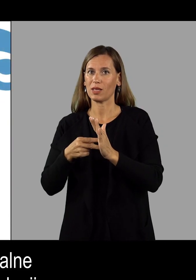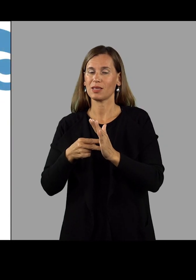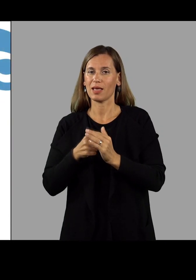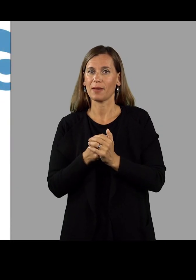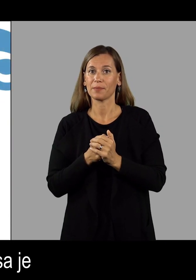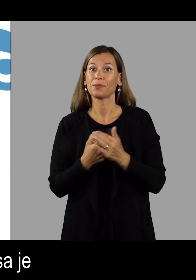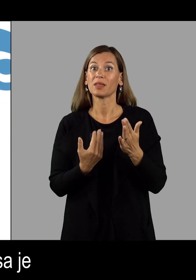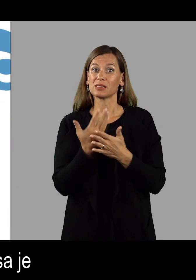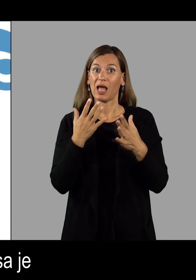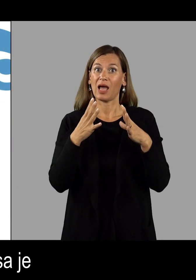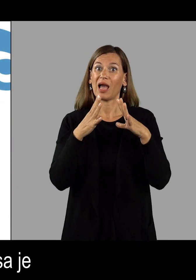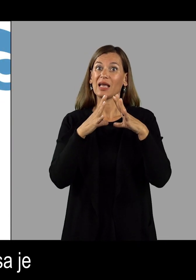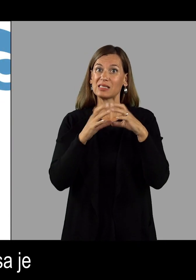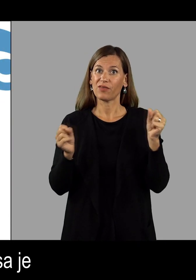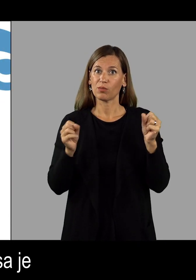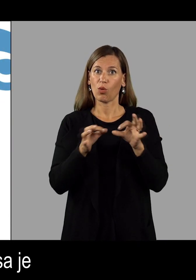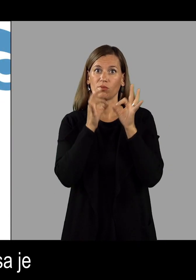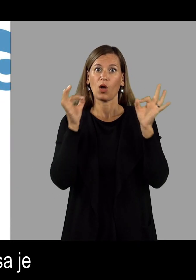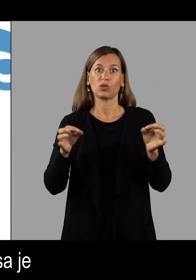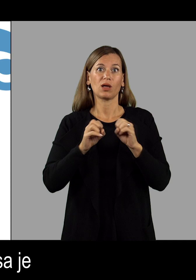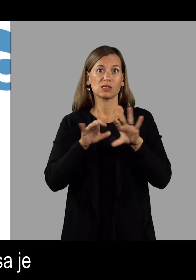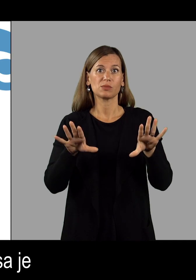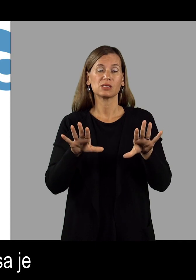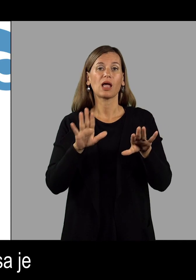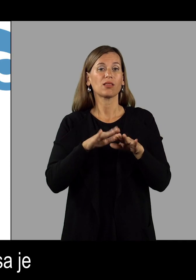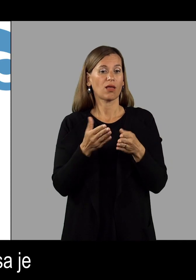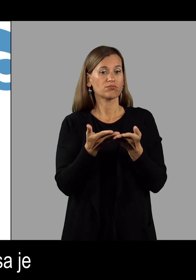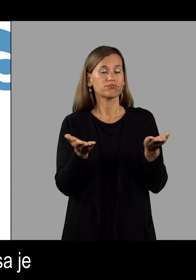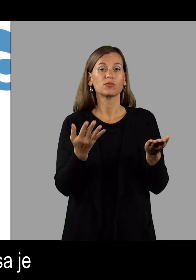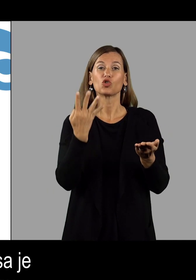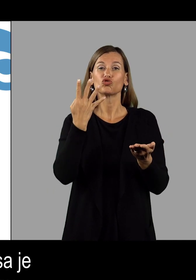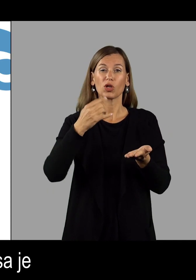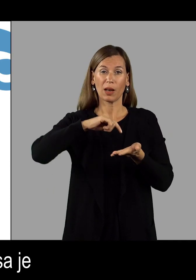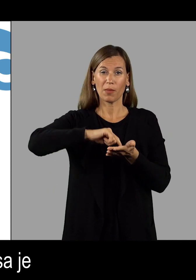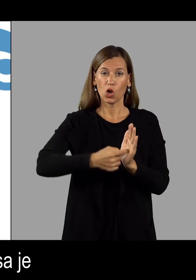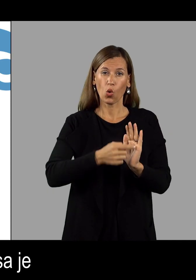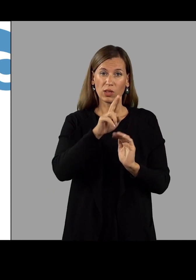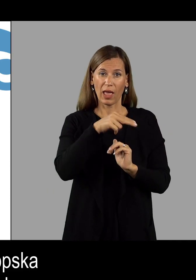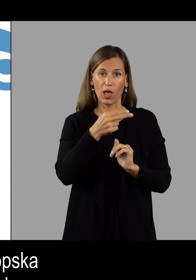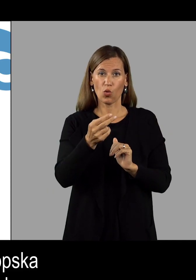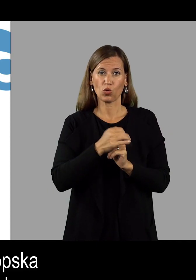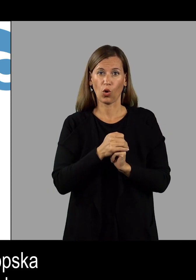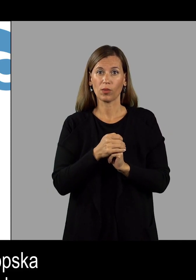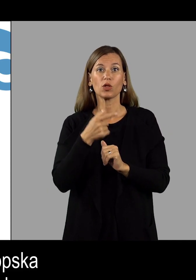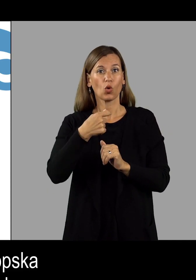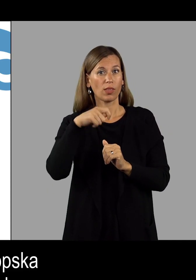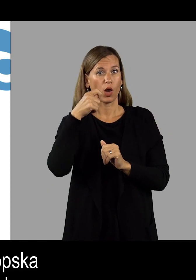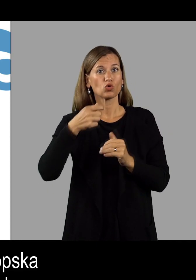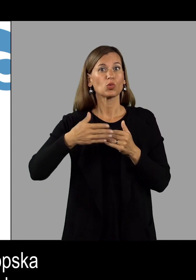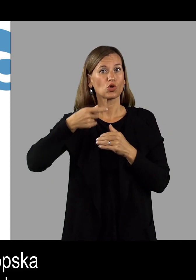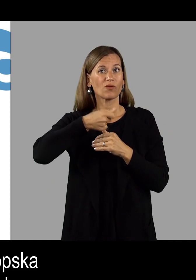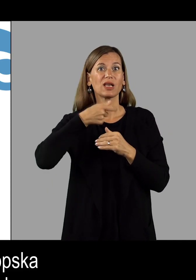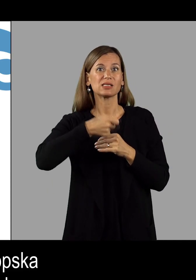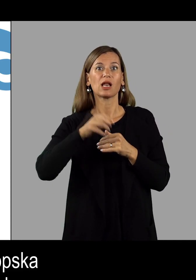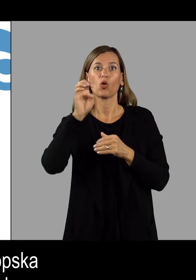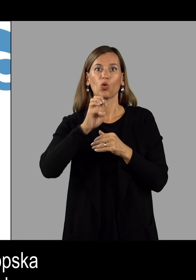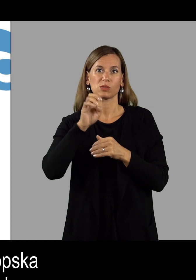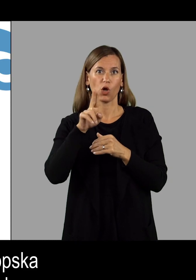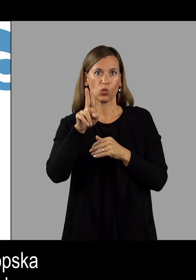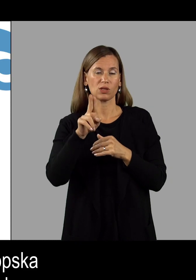novembra 2019 objavilo javni razpis Razvoj slovenščine v digitalnem okolju, jezikovni viri in